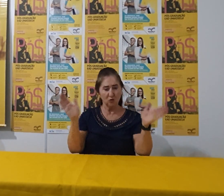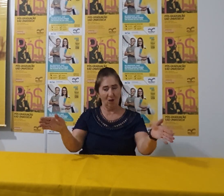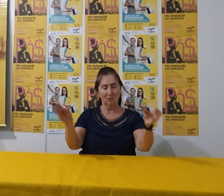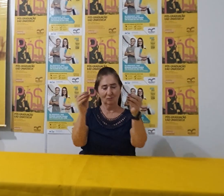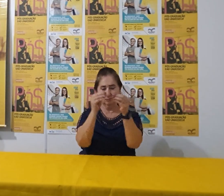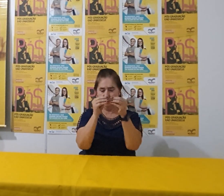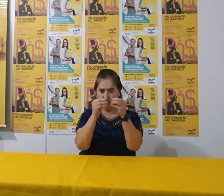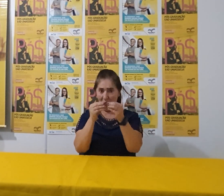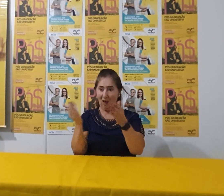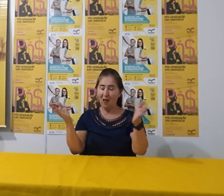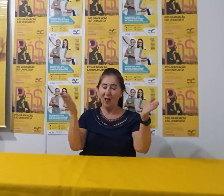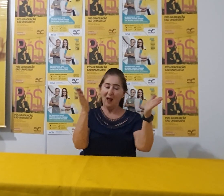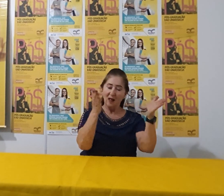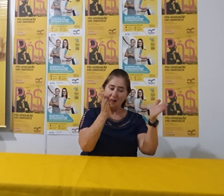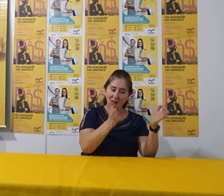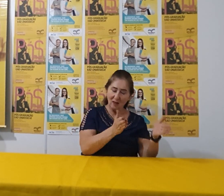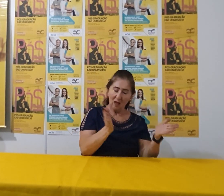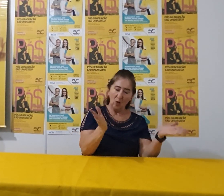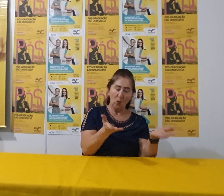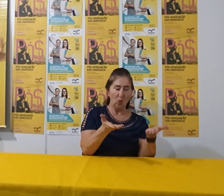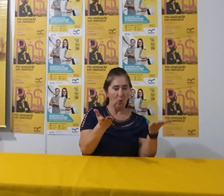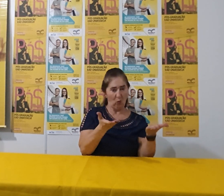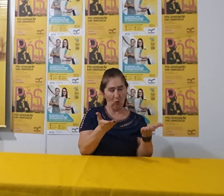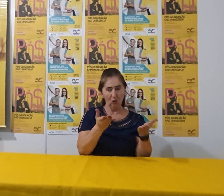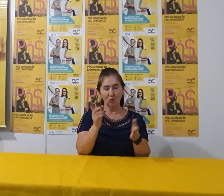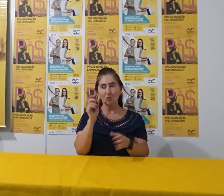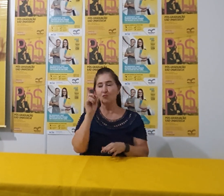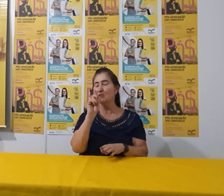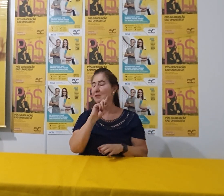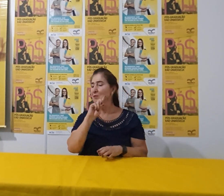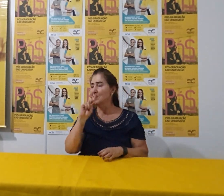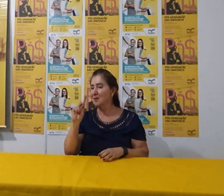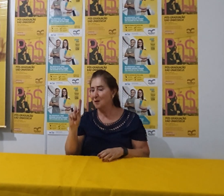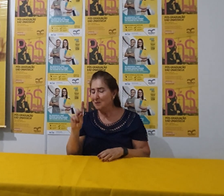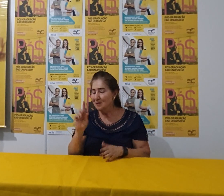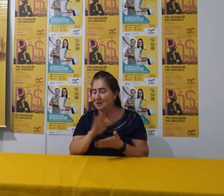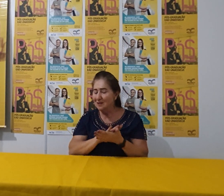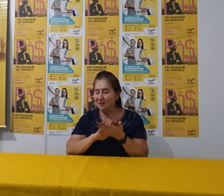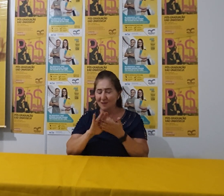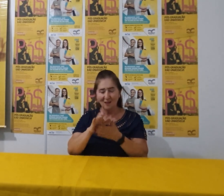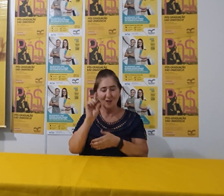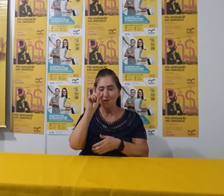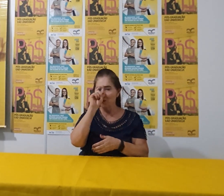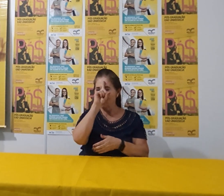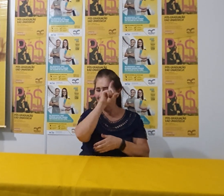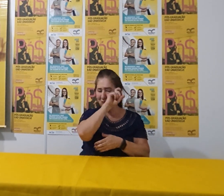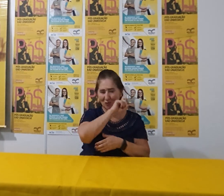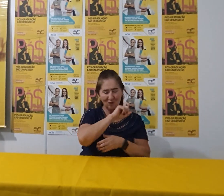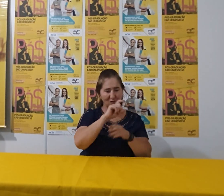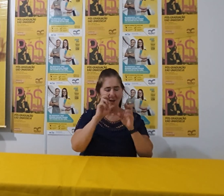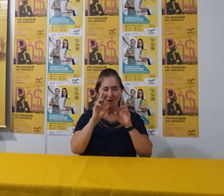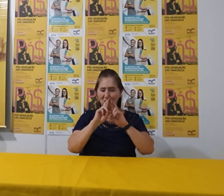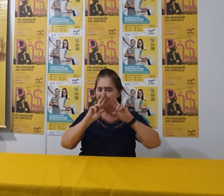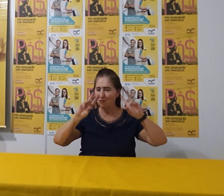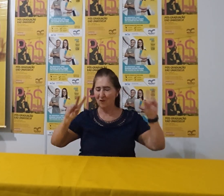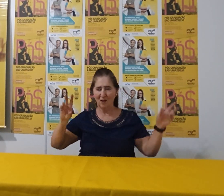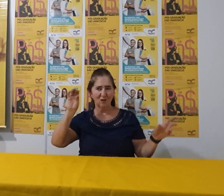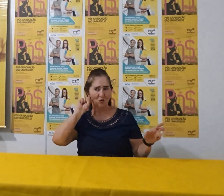hoje, que relata que não há distinção na aprendizagem do surdo e do ouvinte,